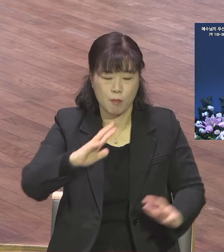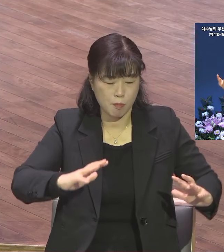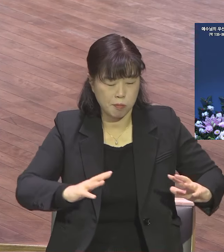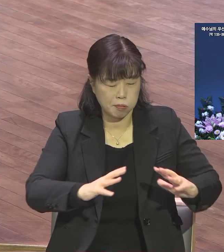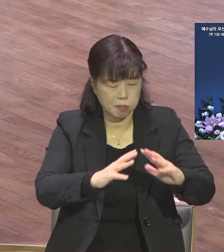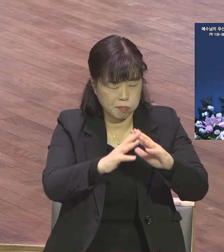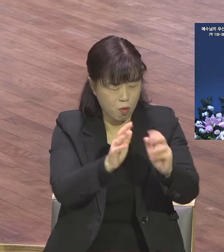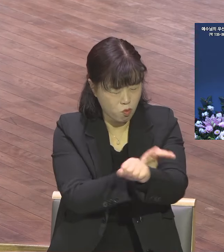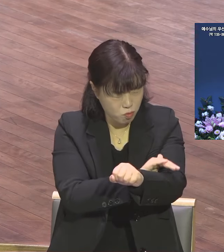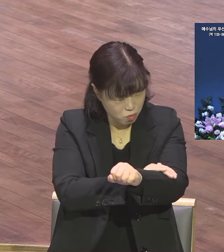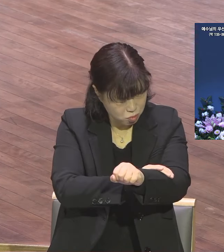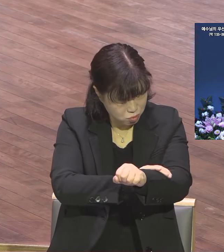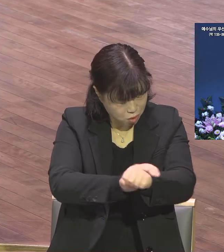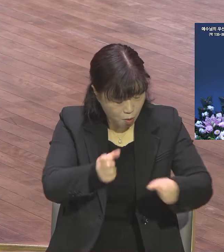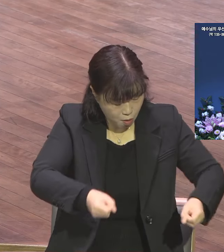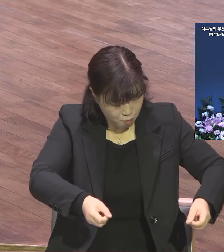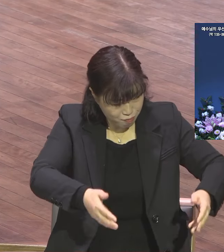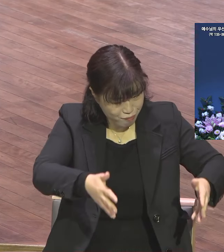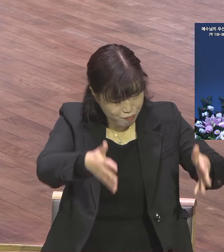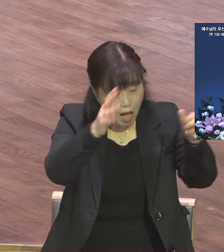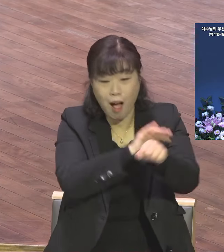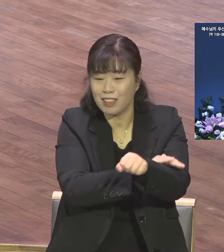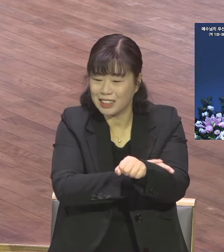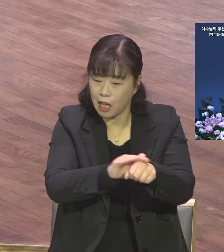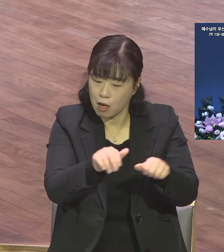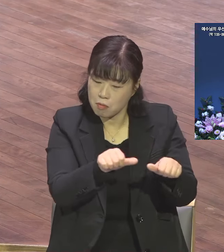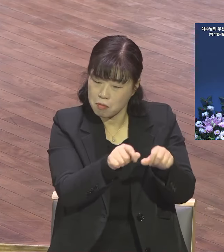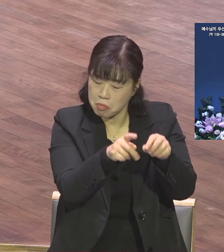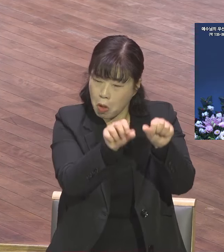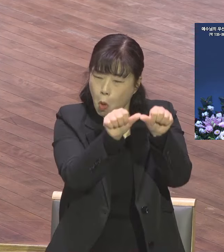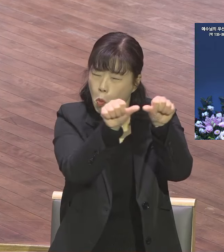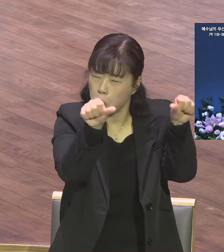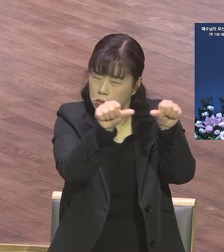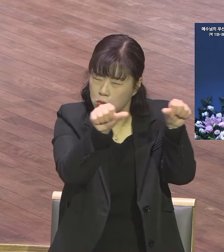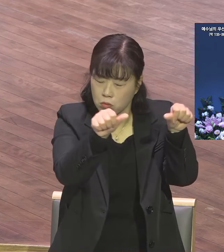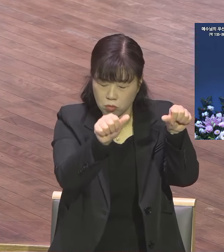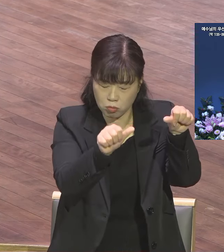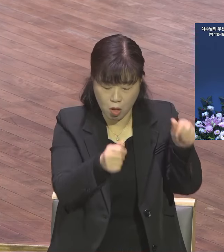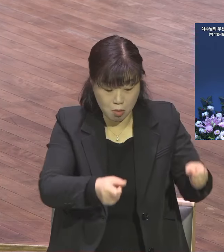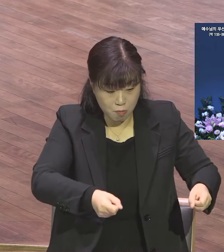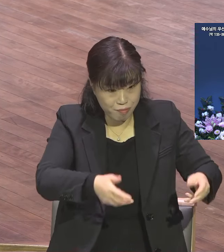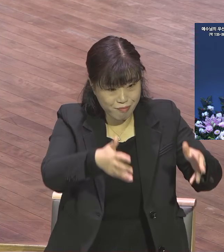있지만 본격적으로 정말 5천 종족 모든 종족이 그 안에 다 있다니까.